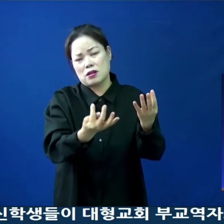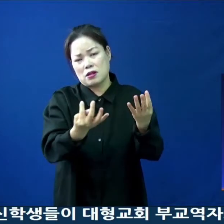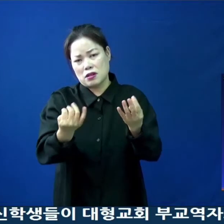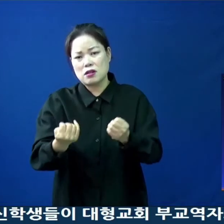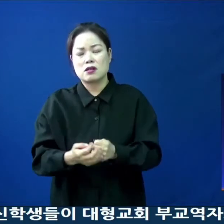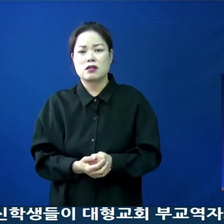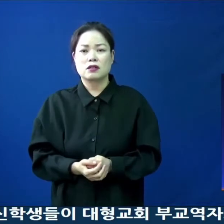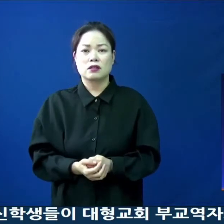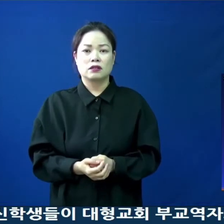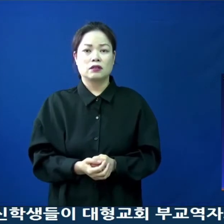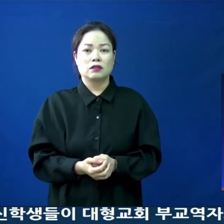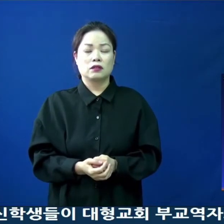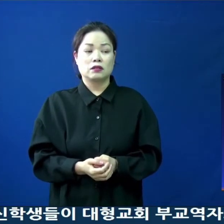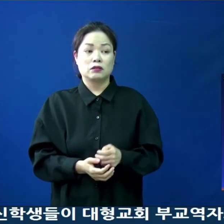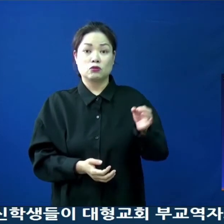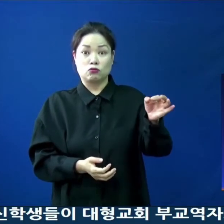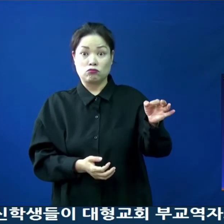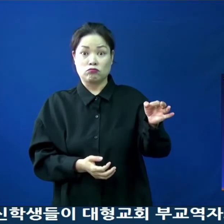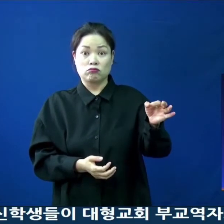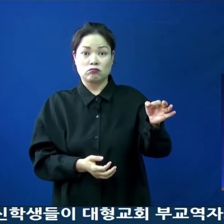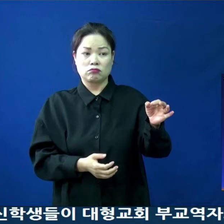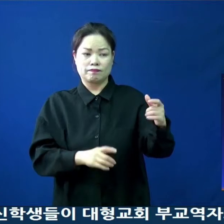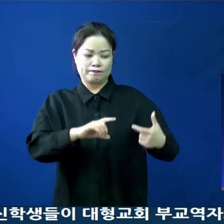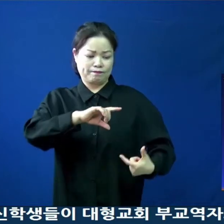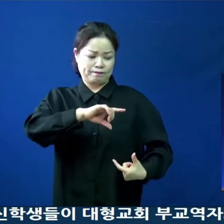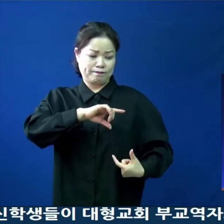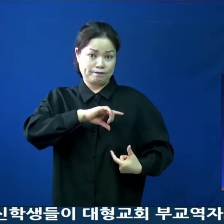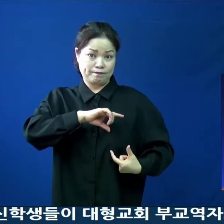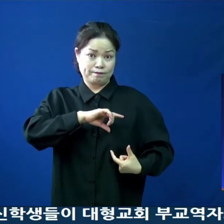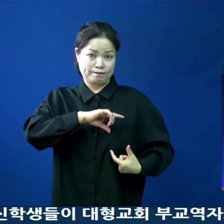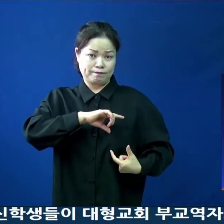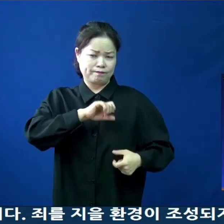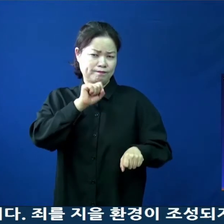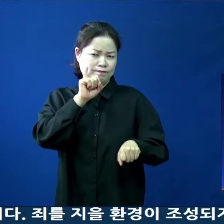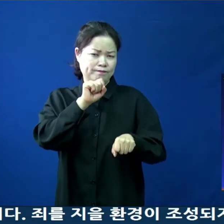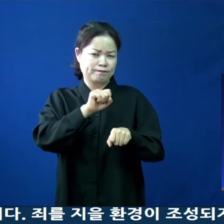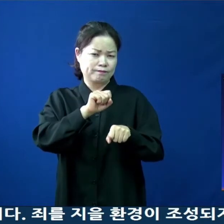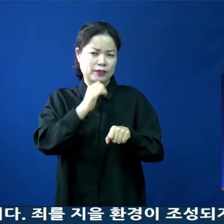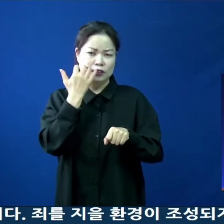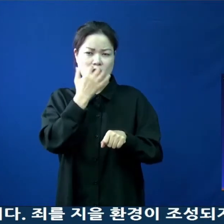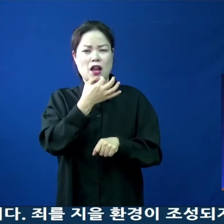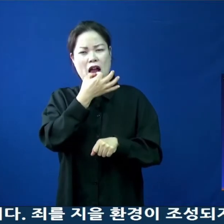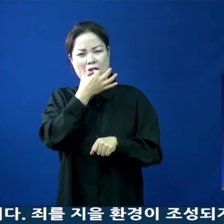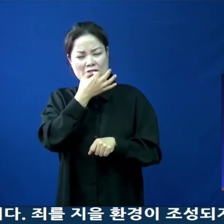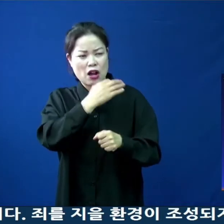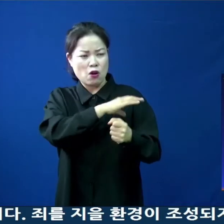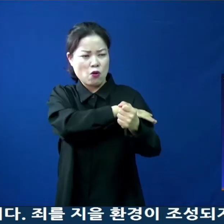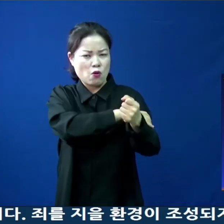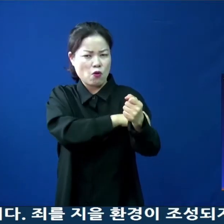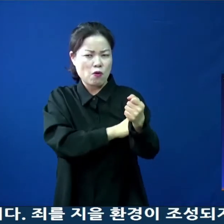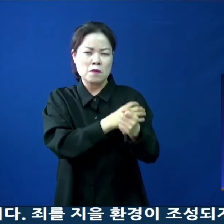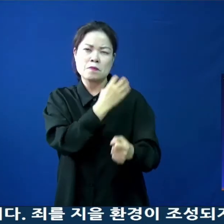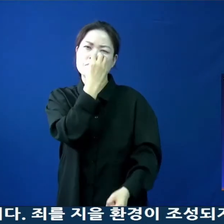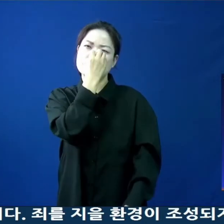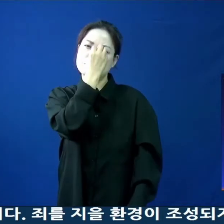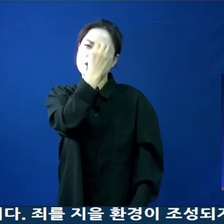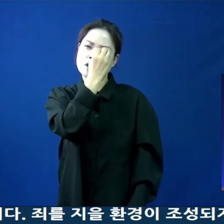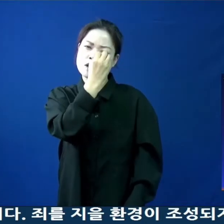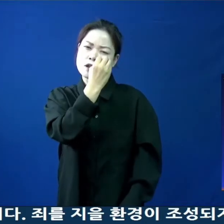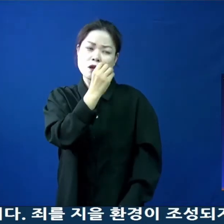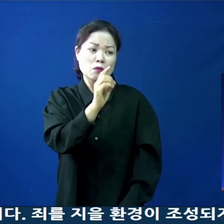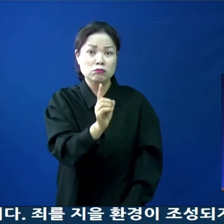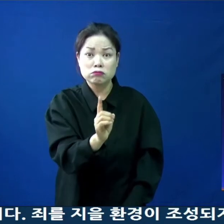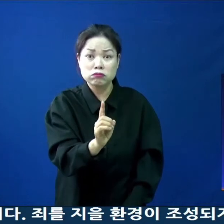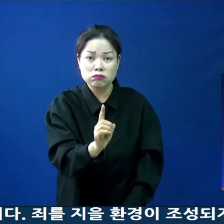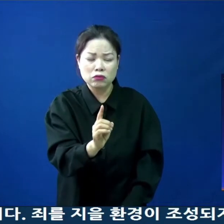몰라요. 돈이든 명예든 성적 욕망이든 권력이든 교만이든 그